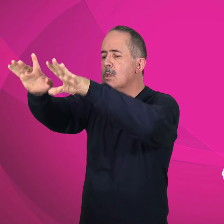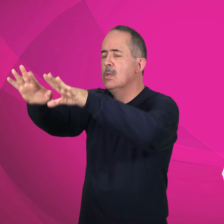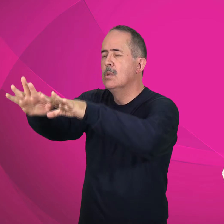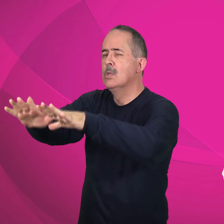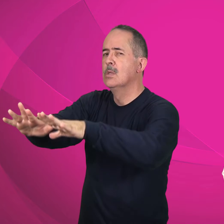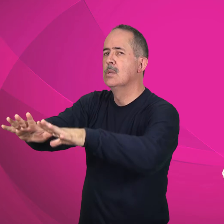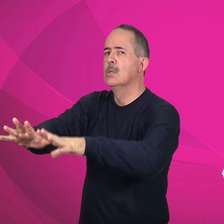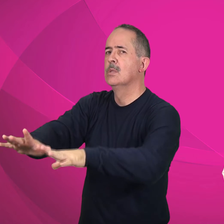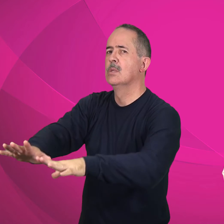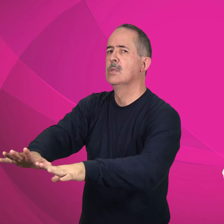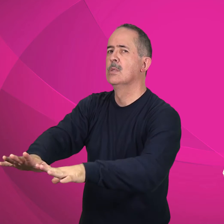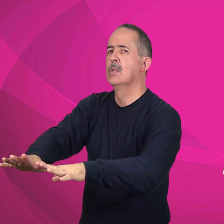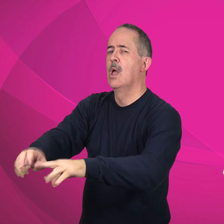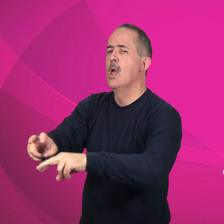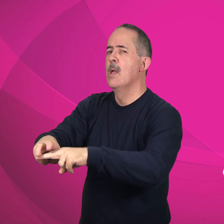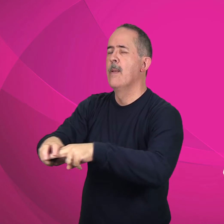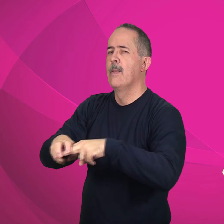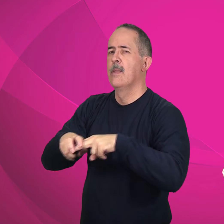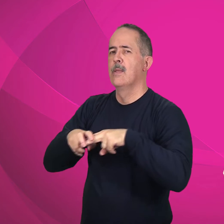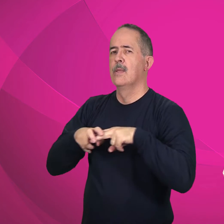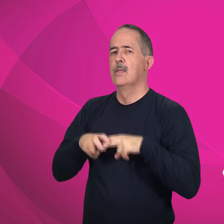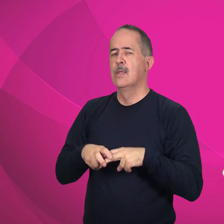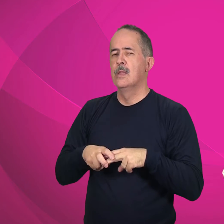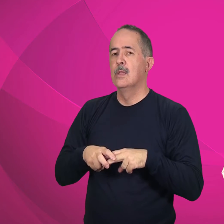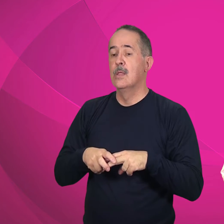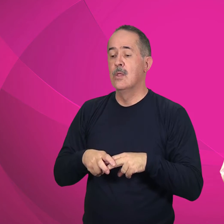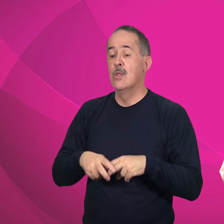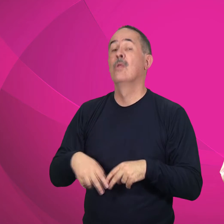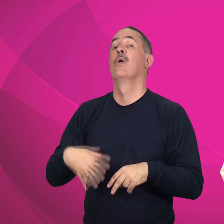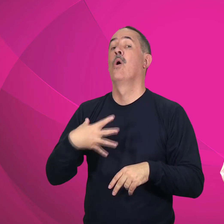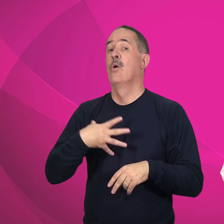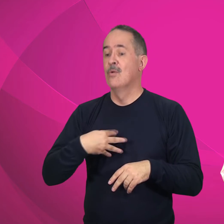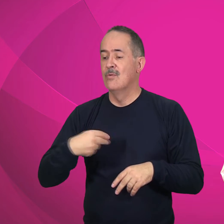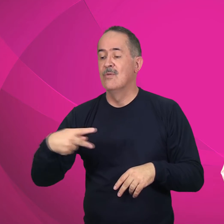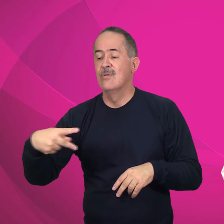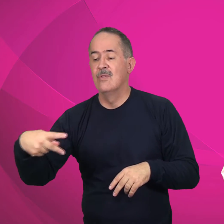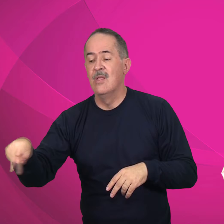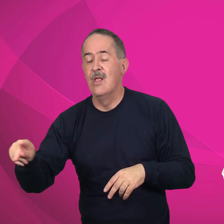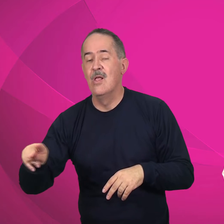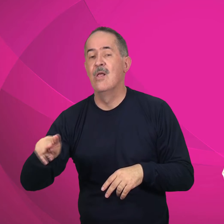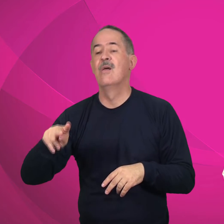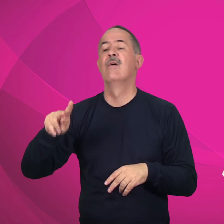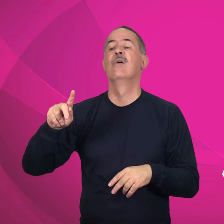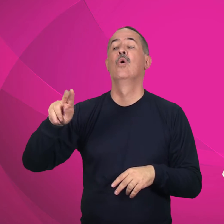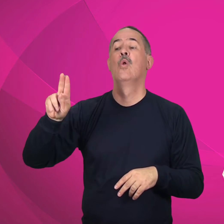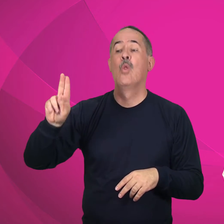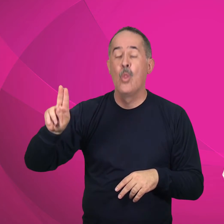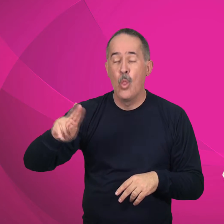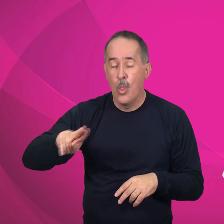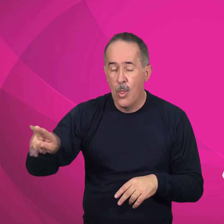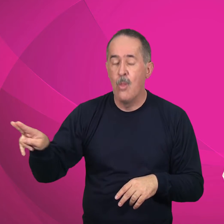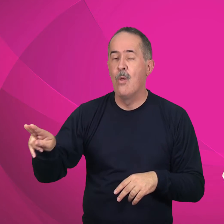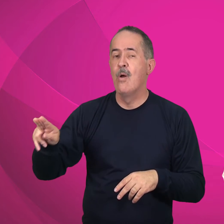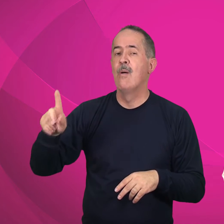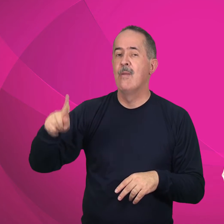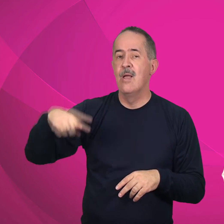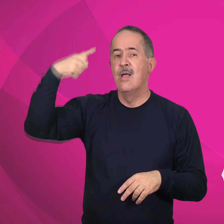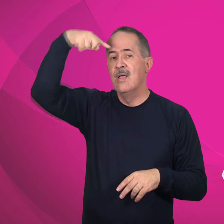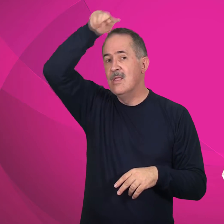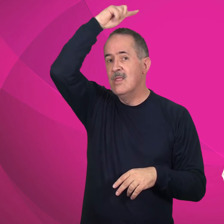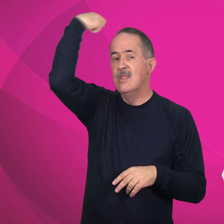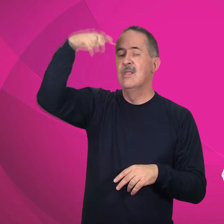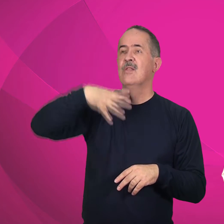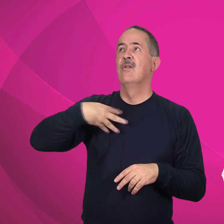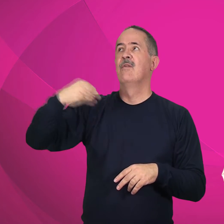cobrir a com a sua sombra por isso o menino que vai nascer será chamado santo